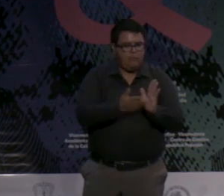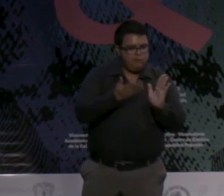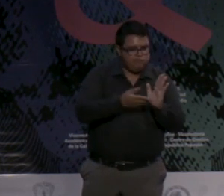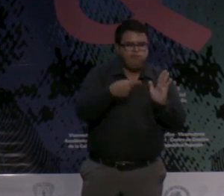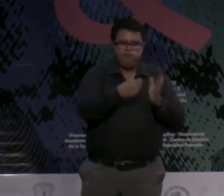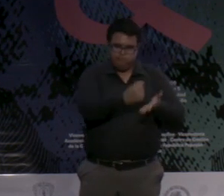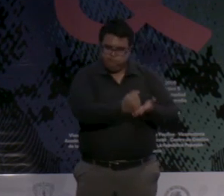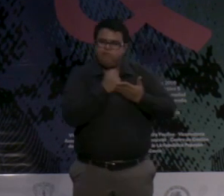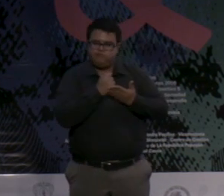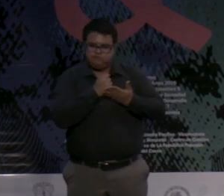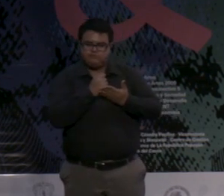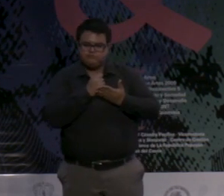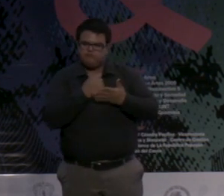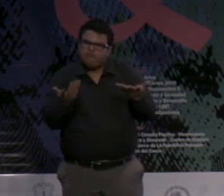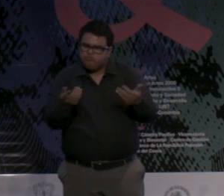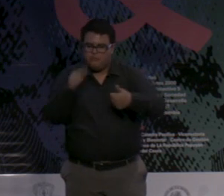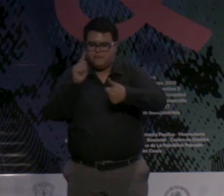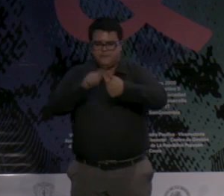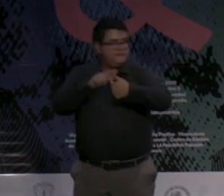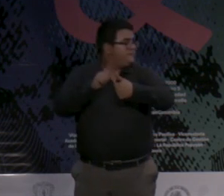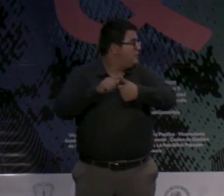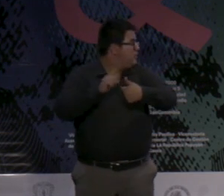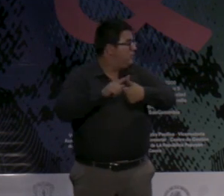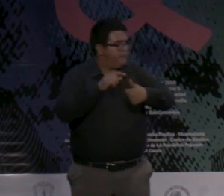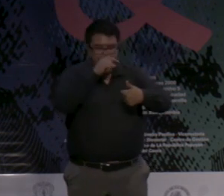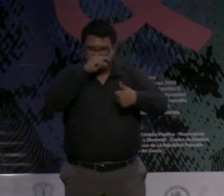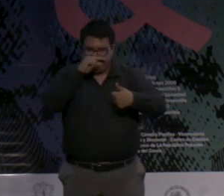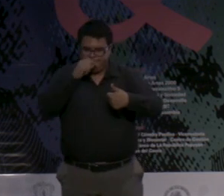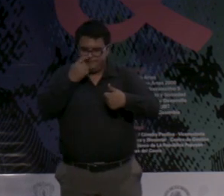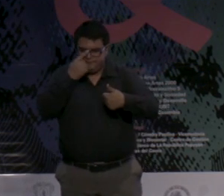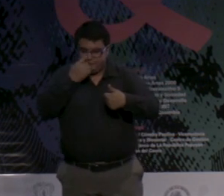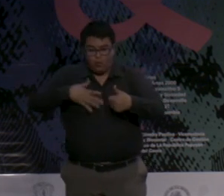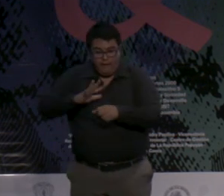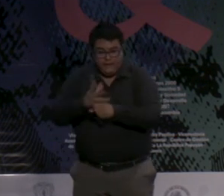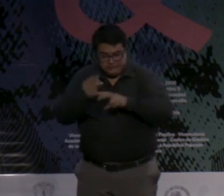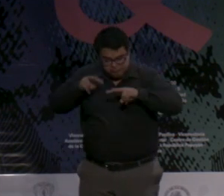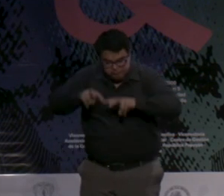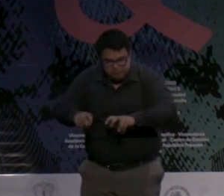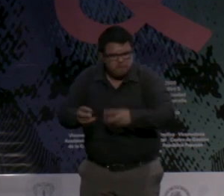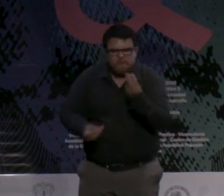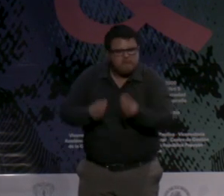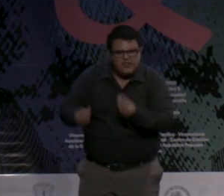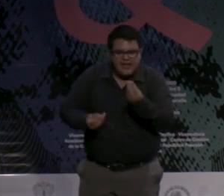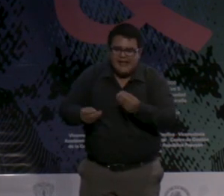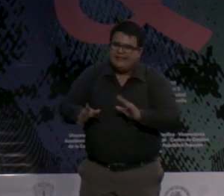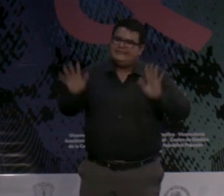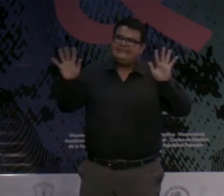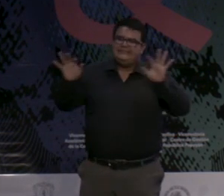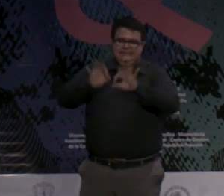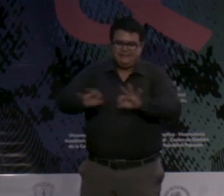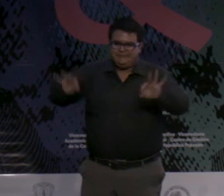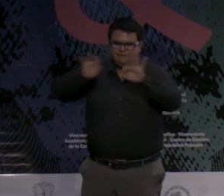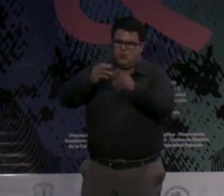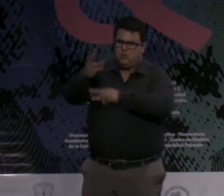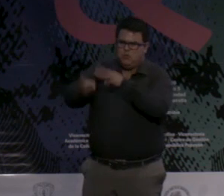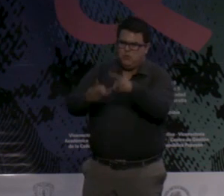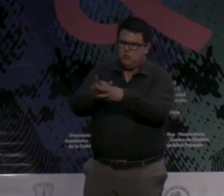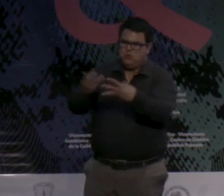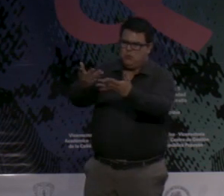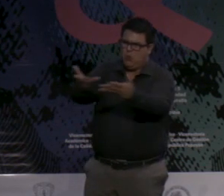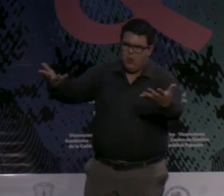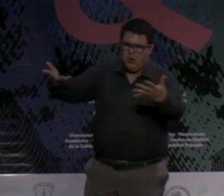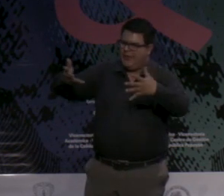investigación. Primero, para llegar a investigar en el arte debemos interrumpir el mundo profano, debemos interrumpir la